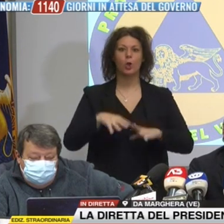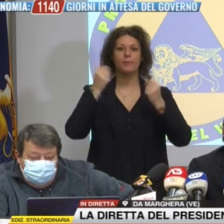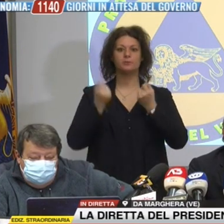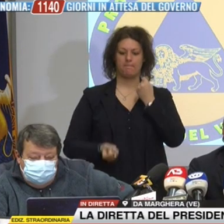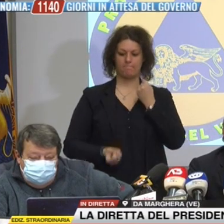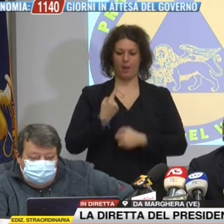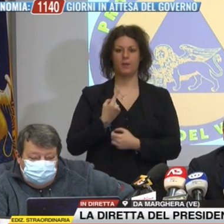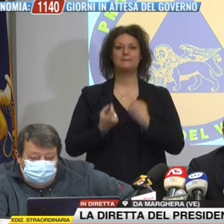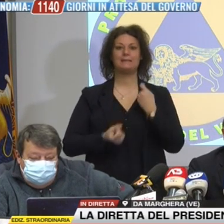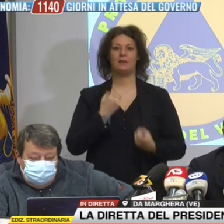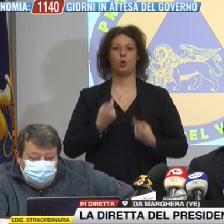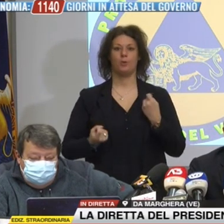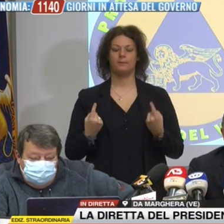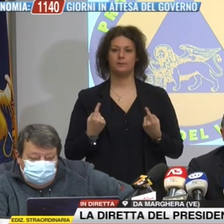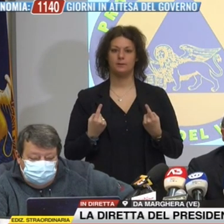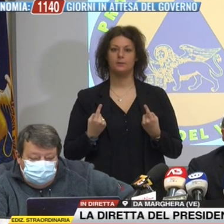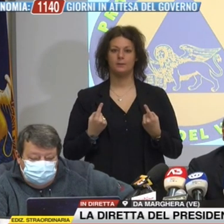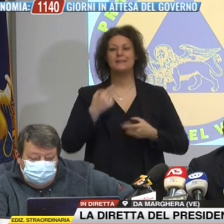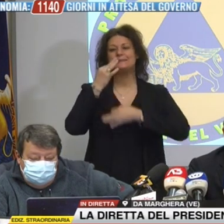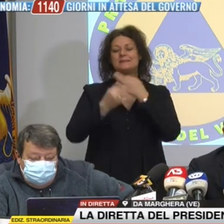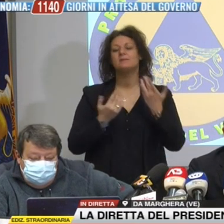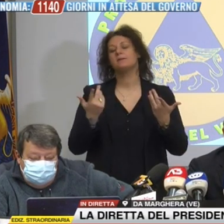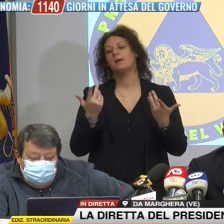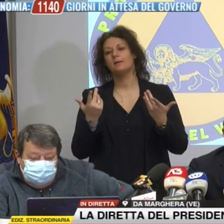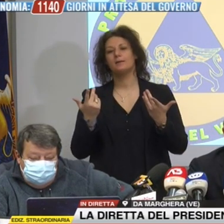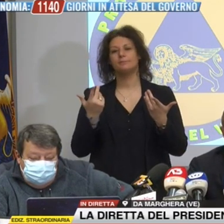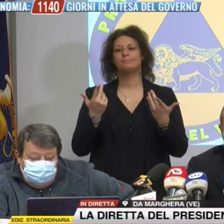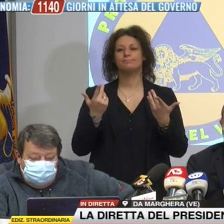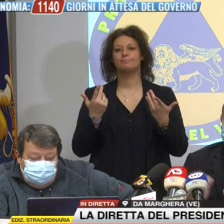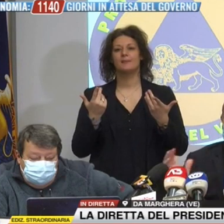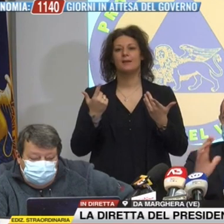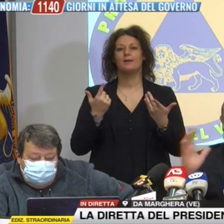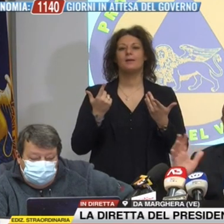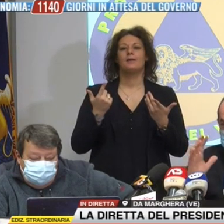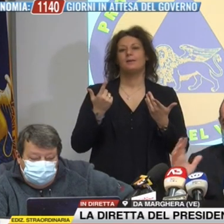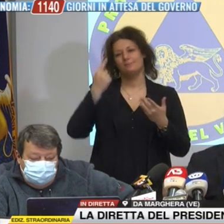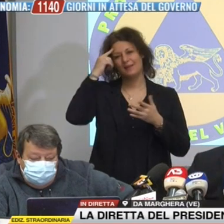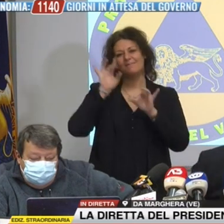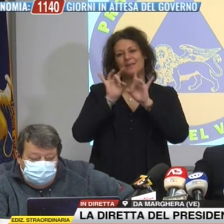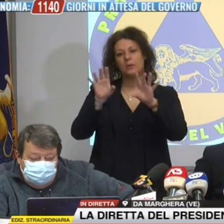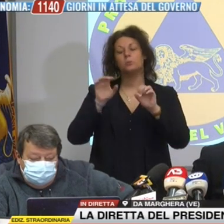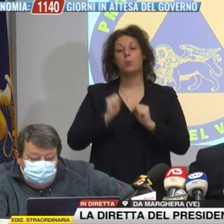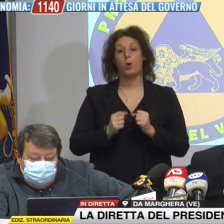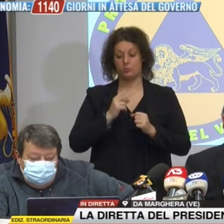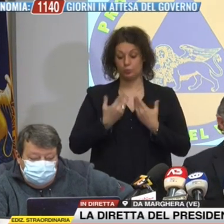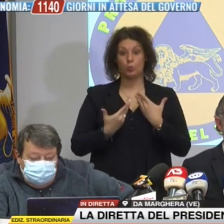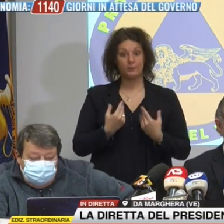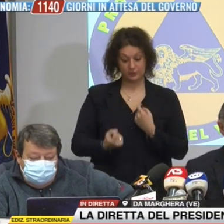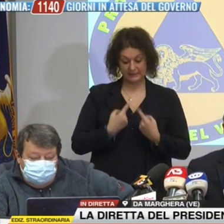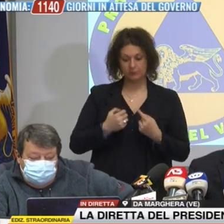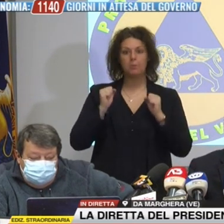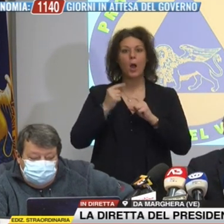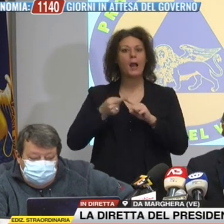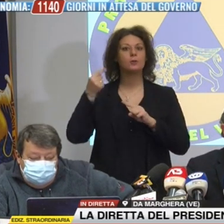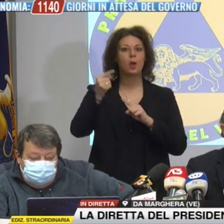detto una roba personale, ma insomma è utile per spiegare. Cioè, stiamo parlando di un virus, cioè, non